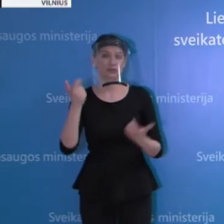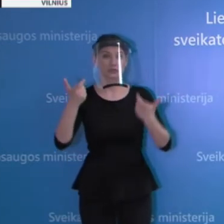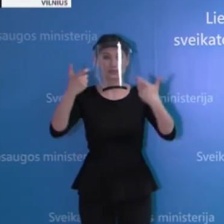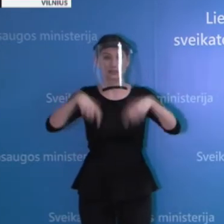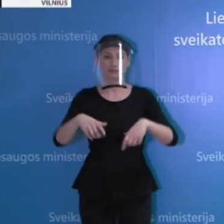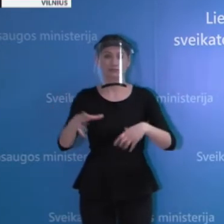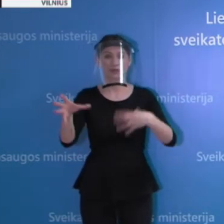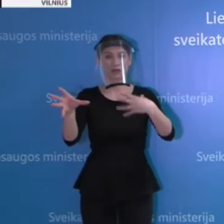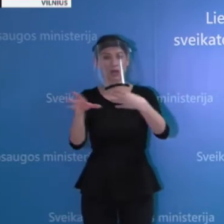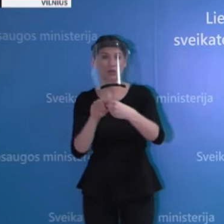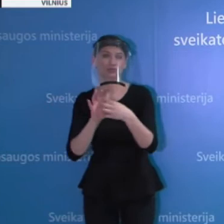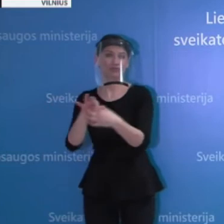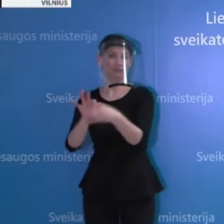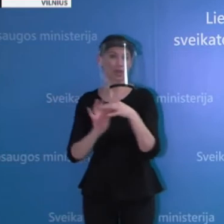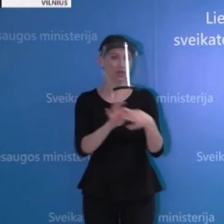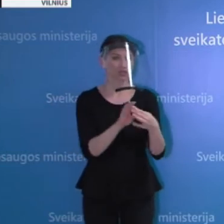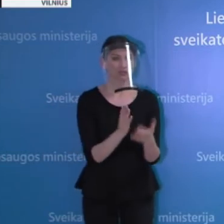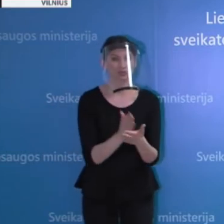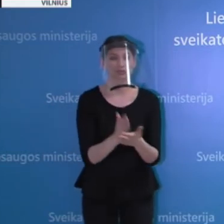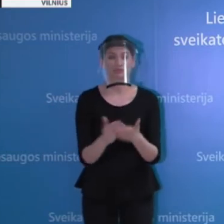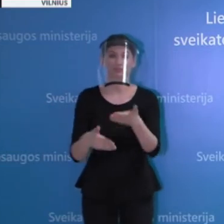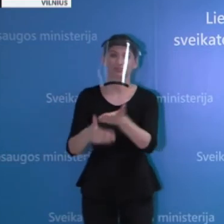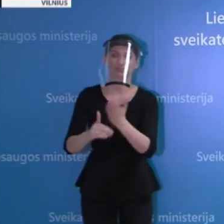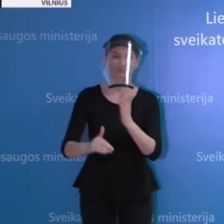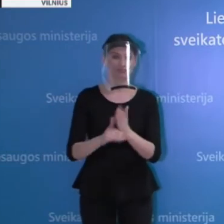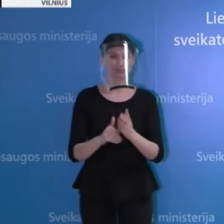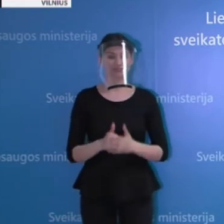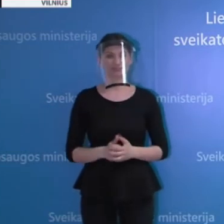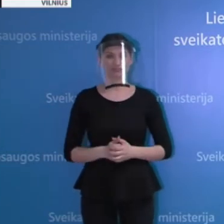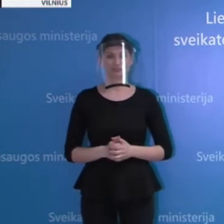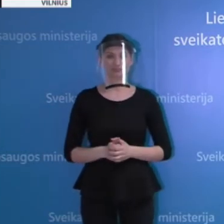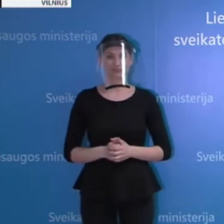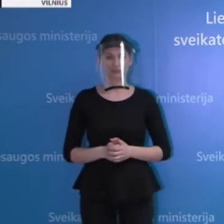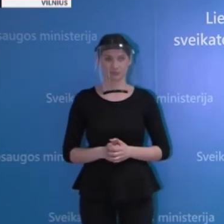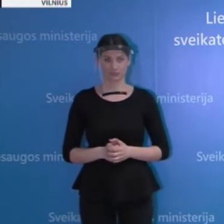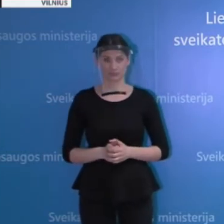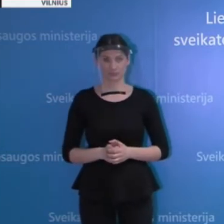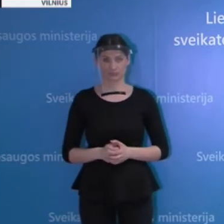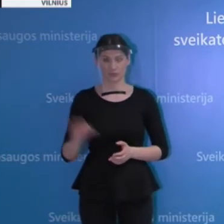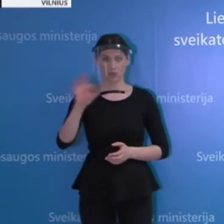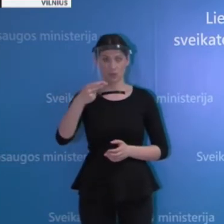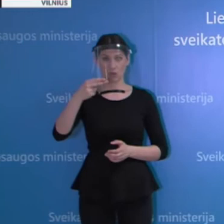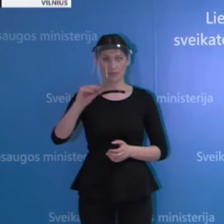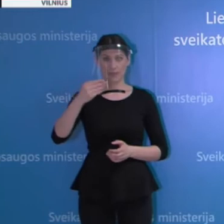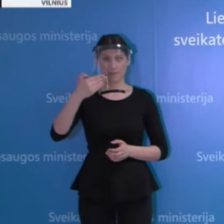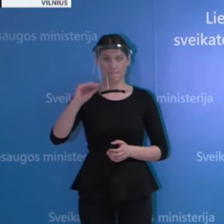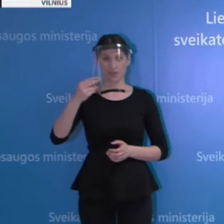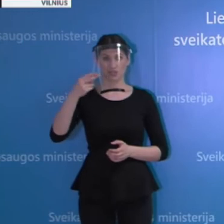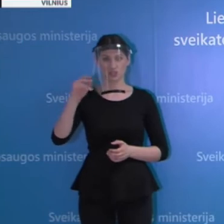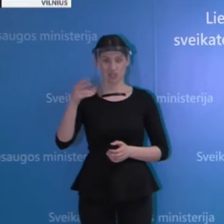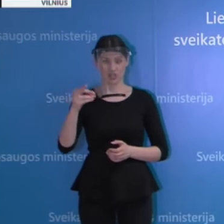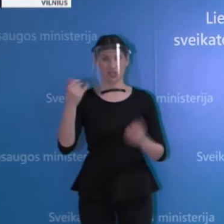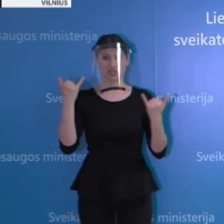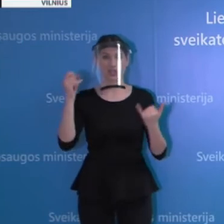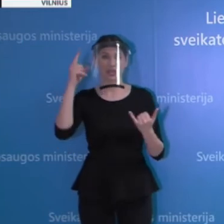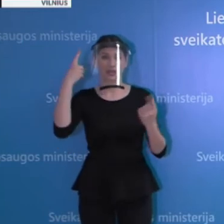savivaldybės bendradarbiauja tarpusavį ir padeda viena kitai. O dar dėl Nemenčinės skaičių, tai šios